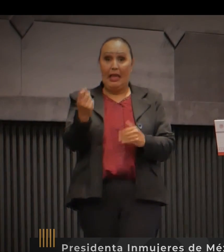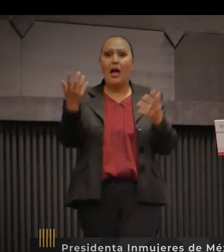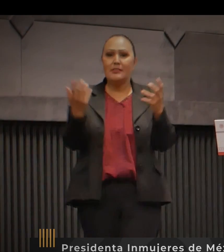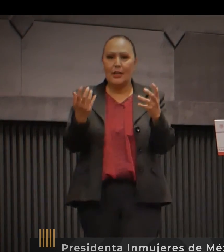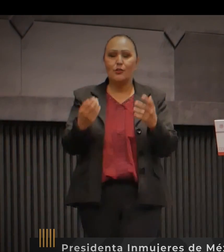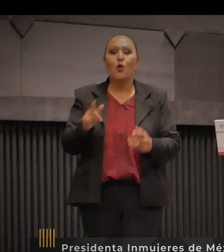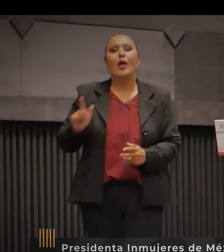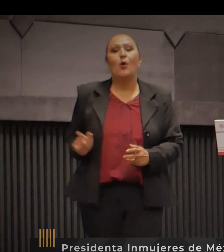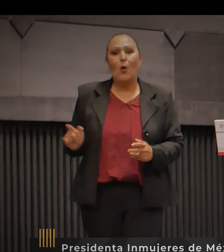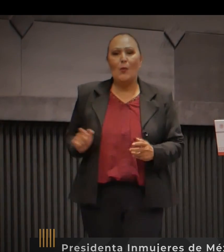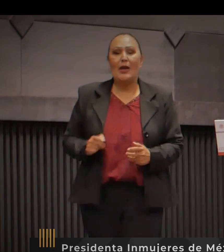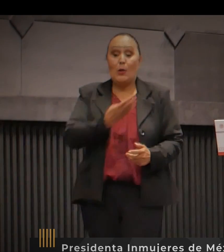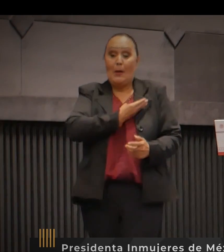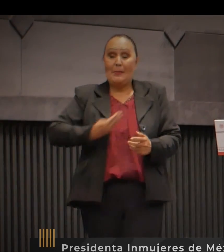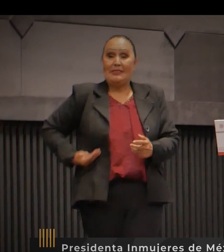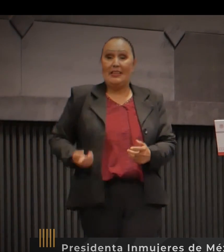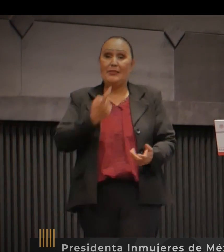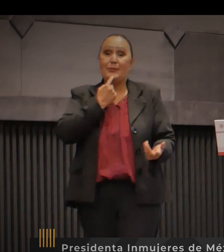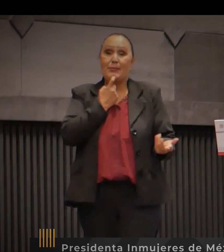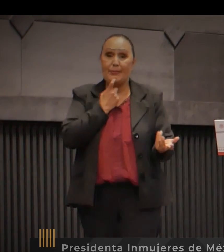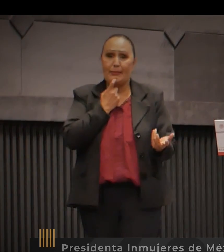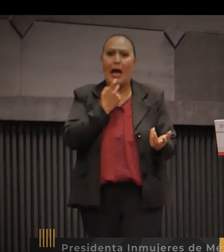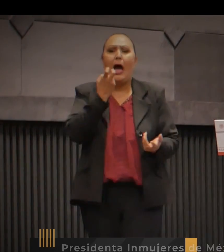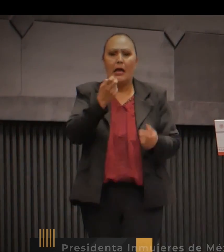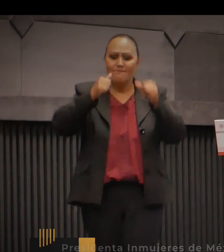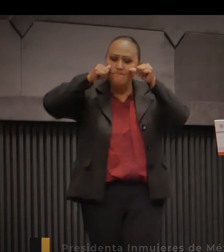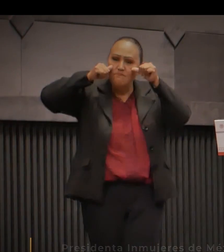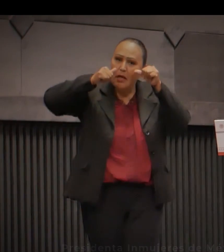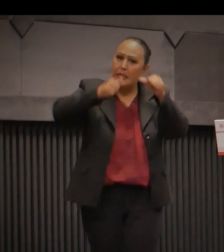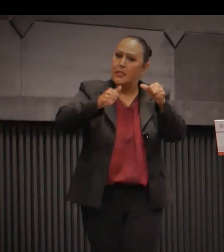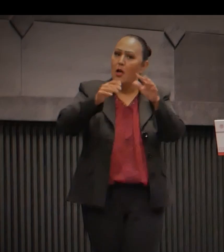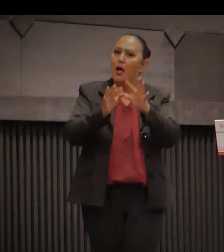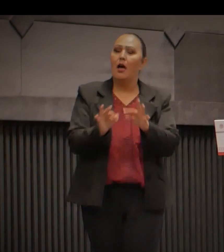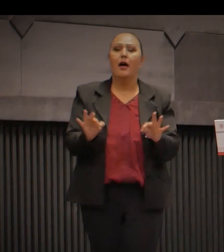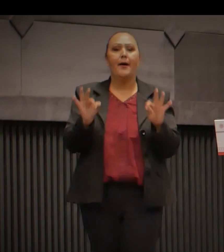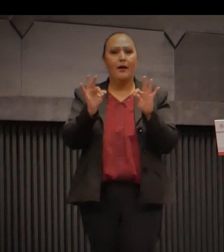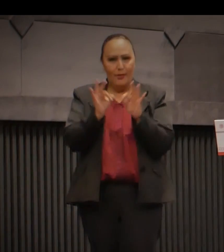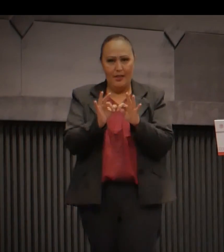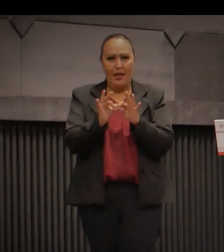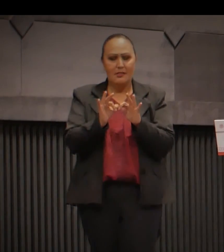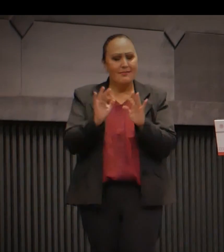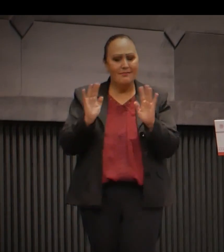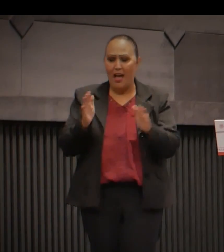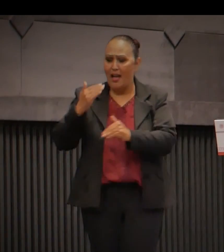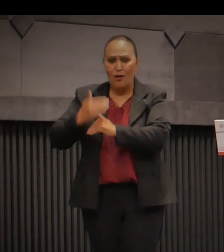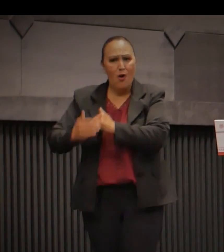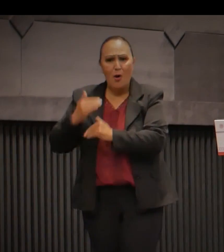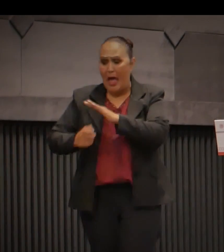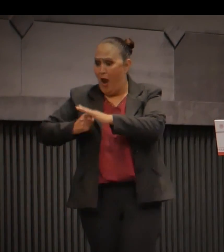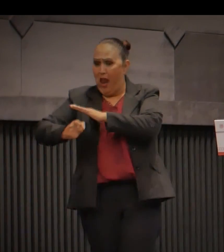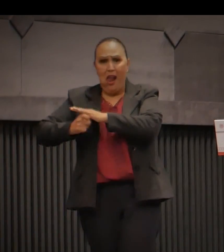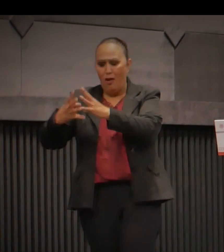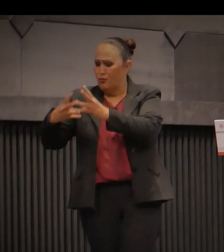del presidente Andrés Manuel López Obrador, ha puesto en el centro acabar con la